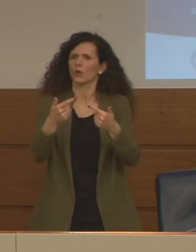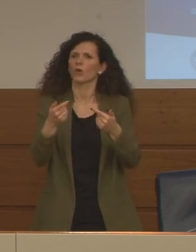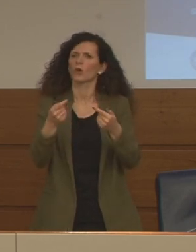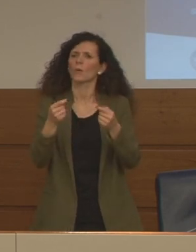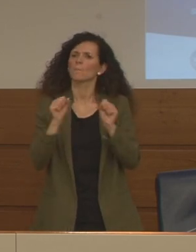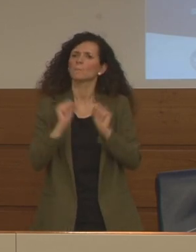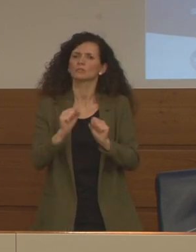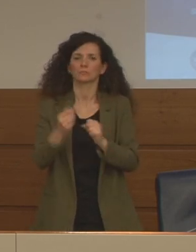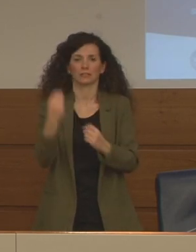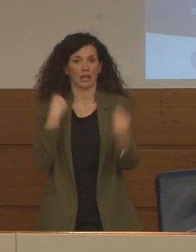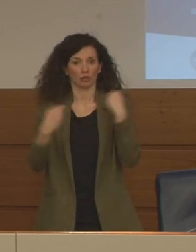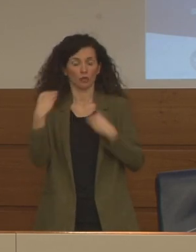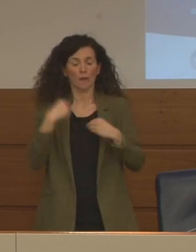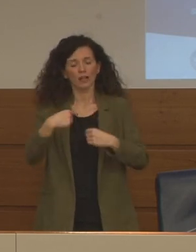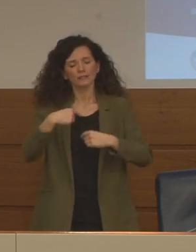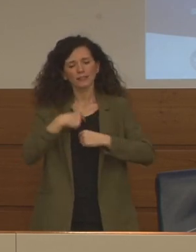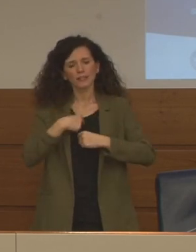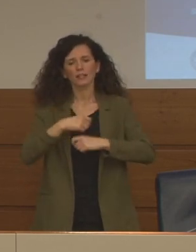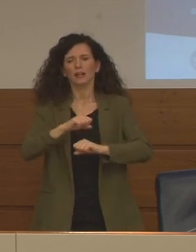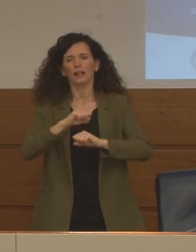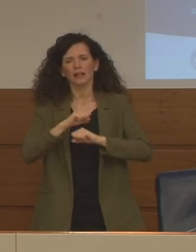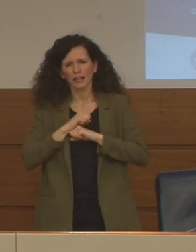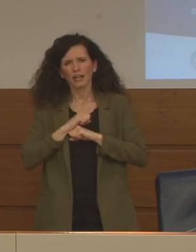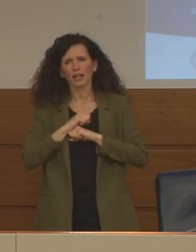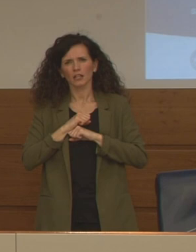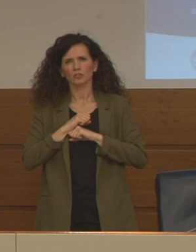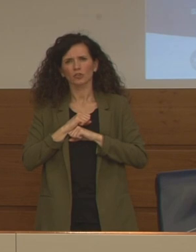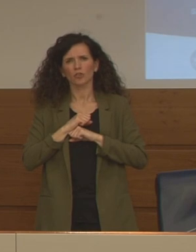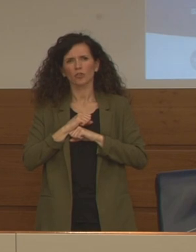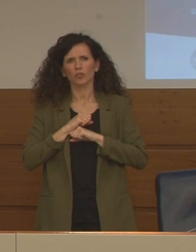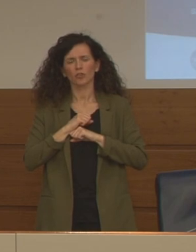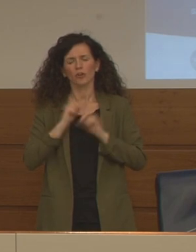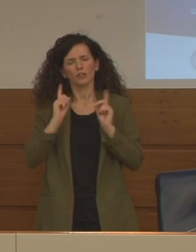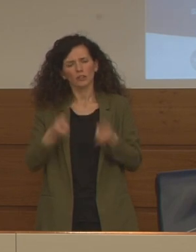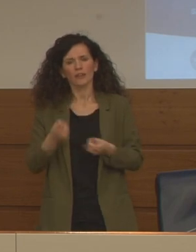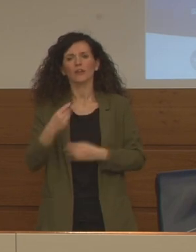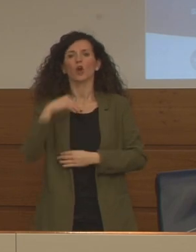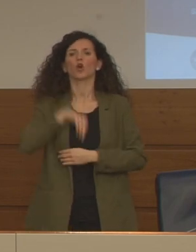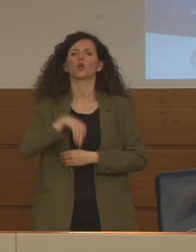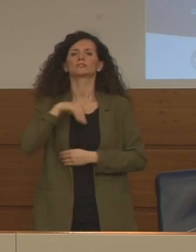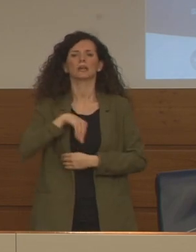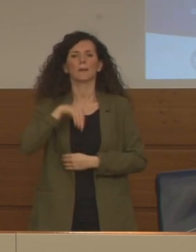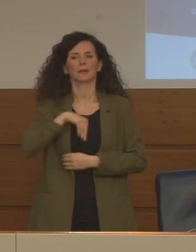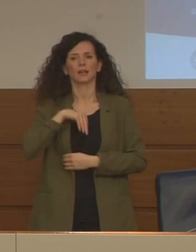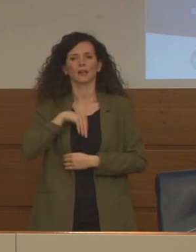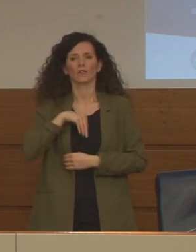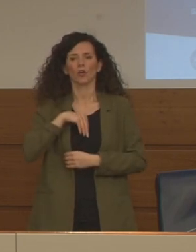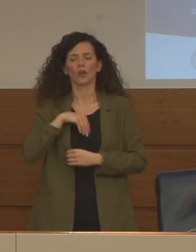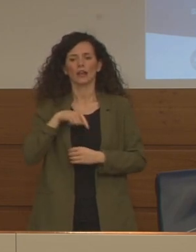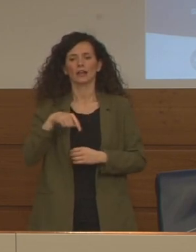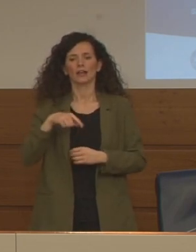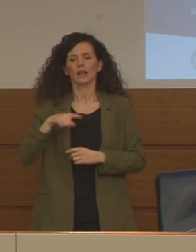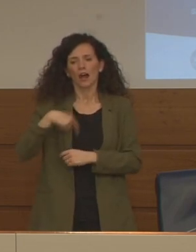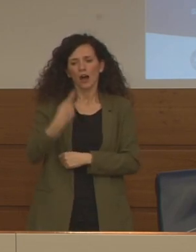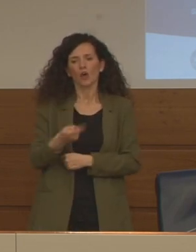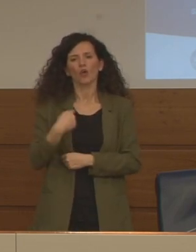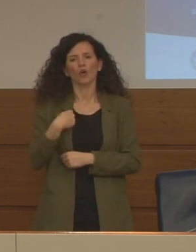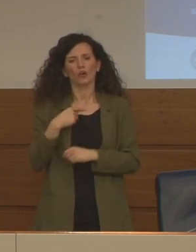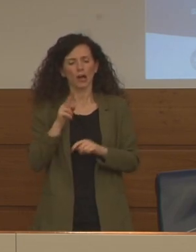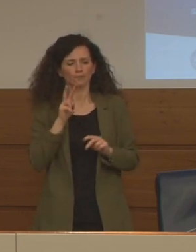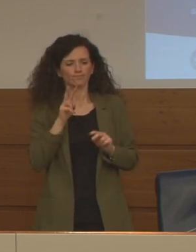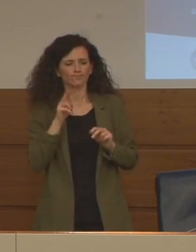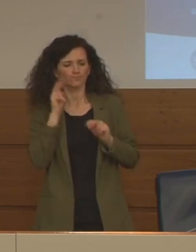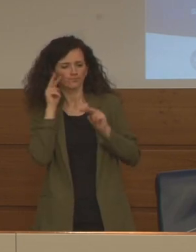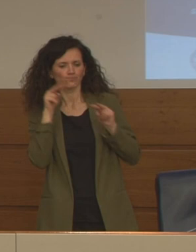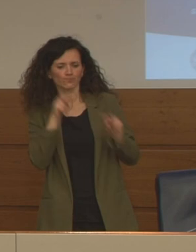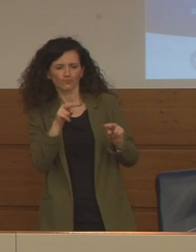credo che ancora dobbiamo essere consapevoli che siamo in una fase in cui stiamo misurando l'effetto